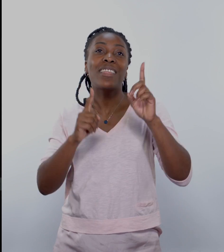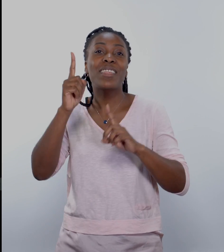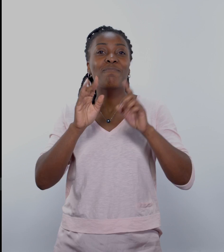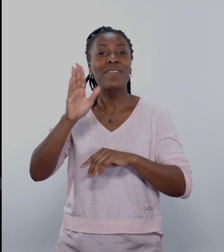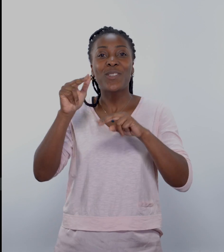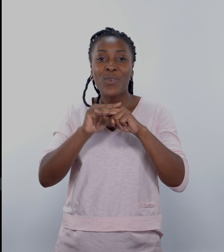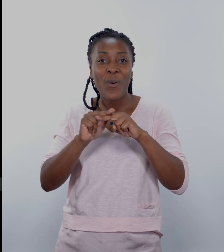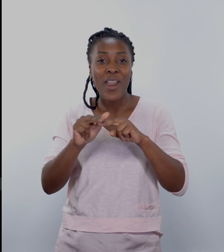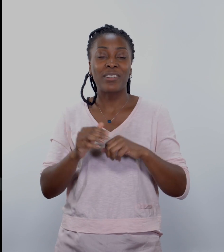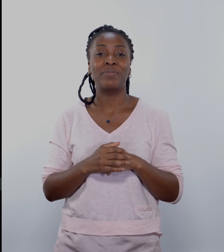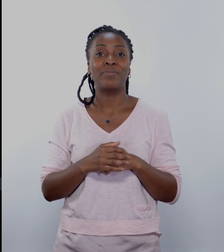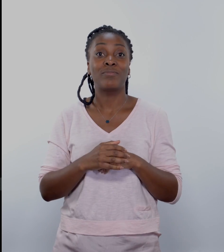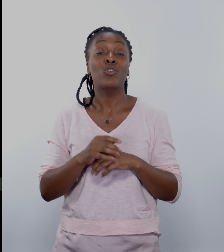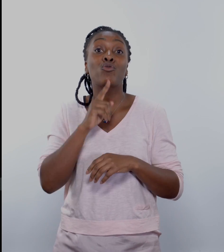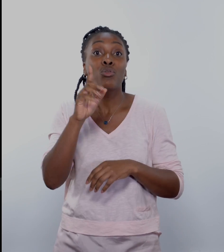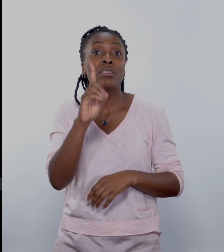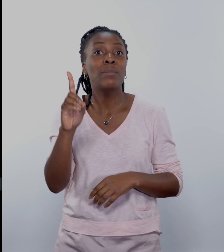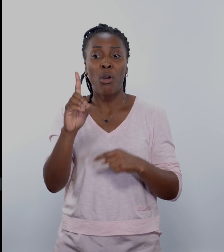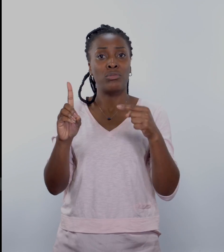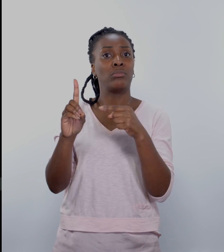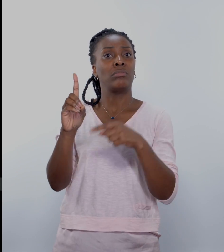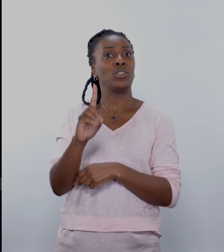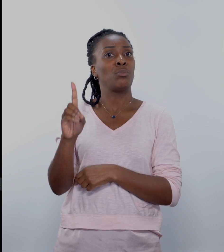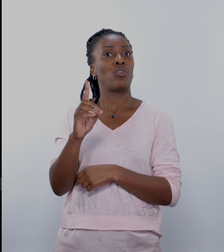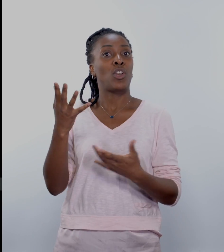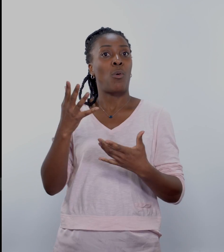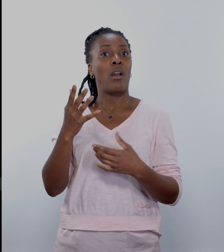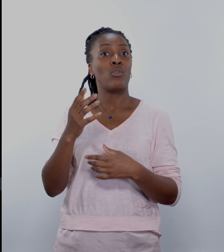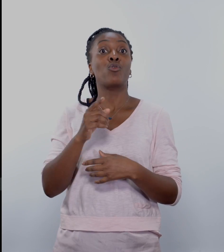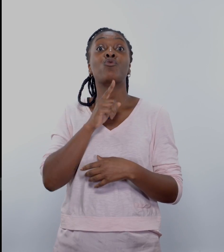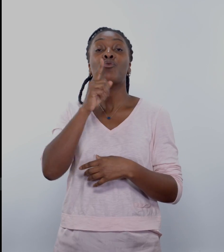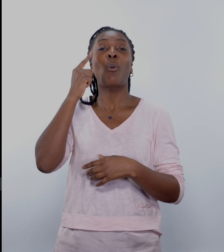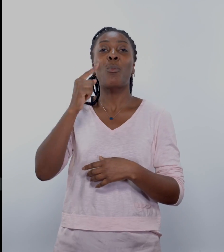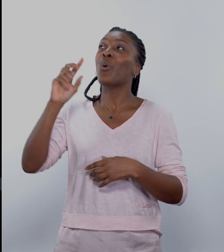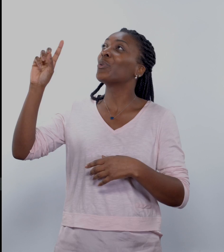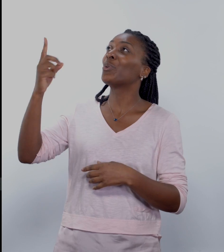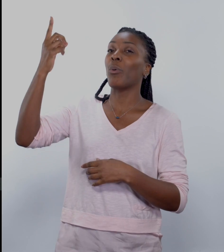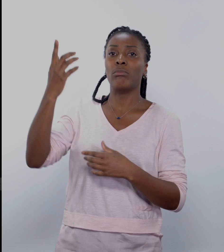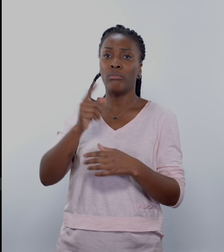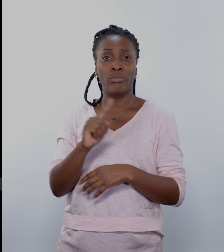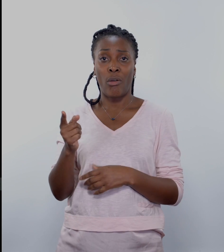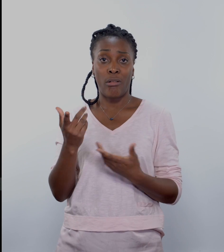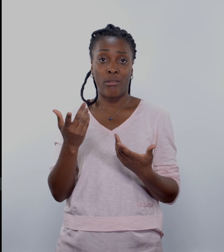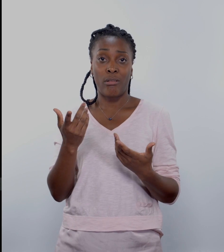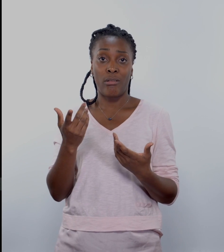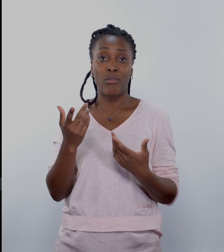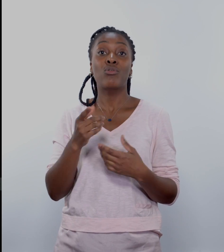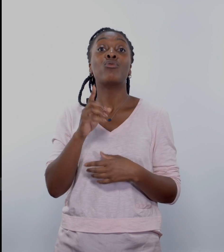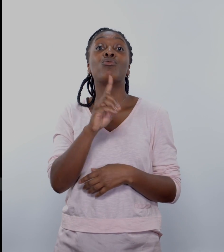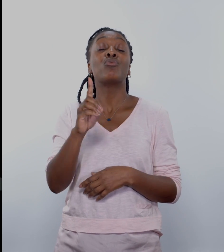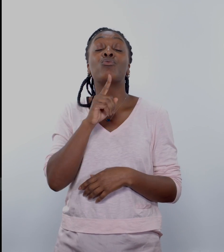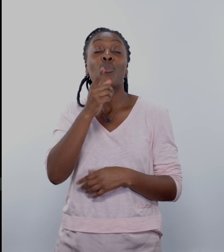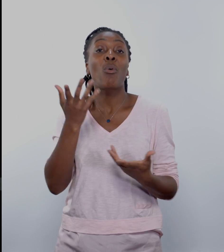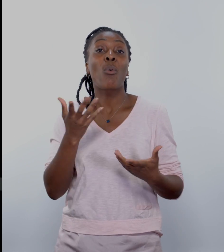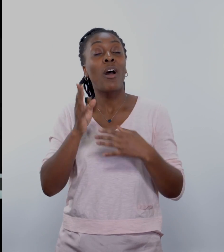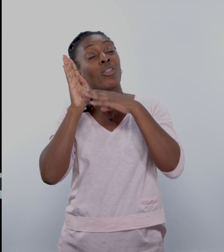chocolat. Et pareil pour dimanche. Dimanche, c'était vraiment pas la fête ou le jour du Seigneur, c'était le jour de la grâce, mais de la